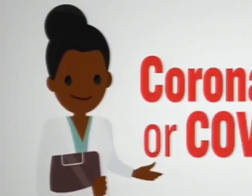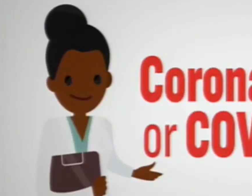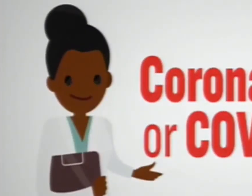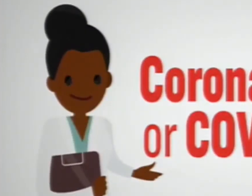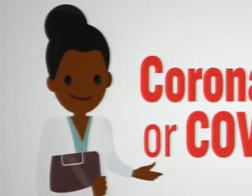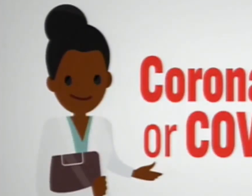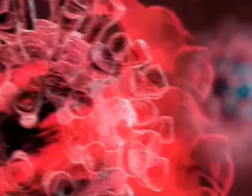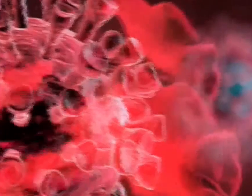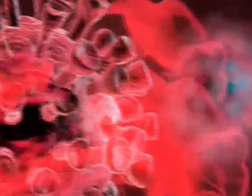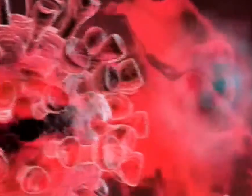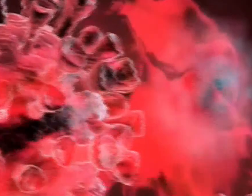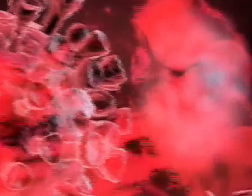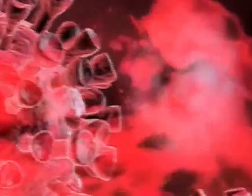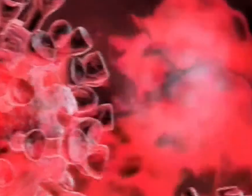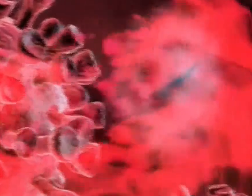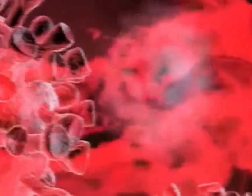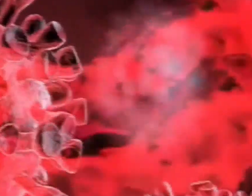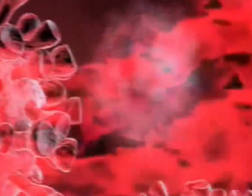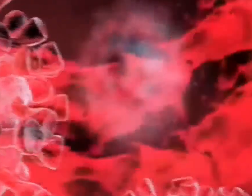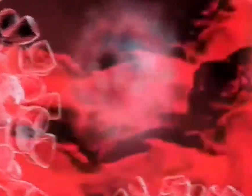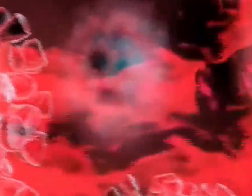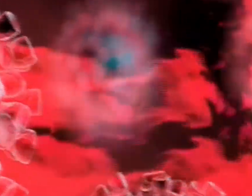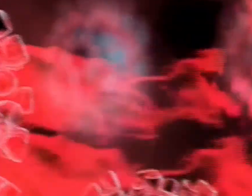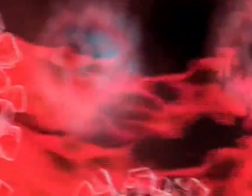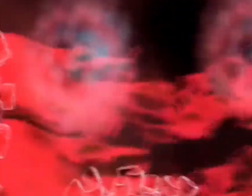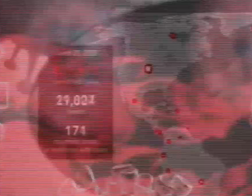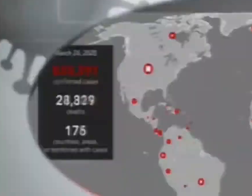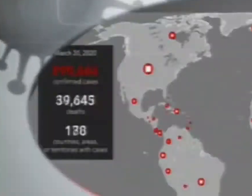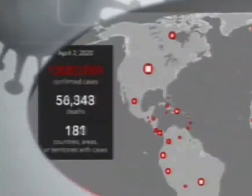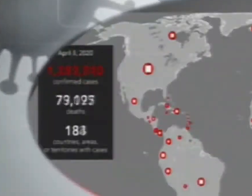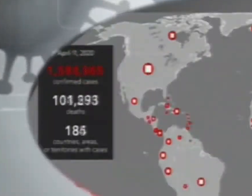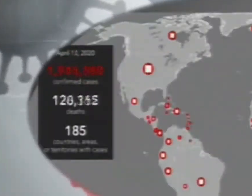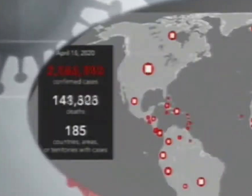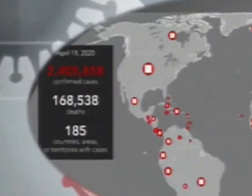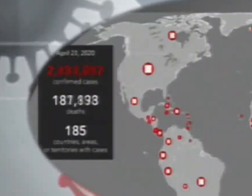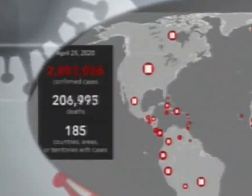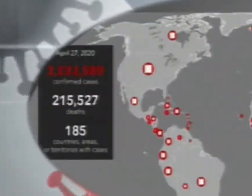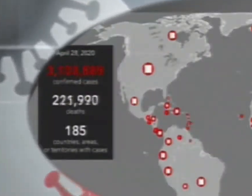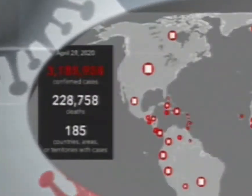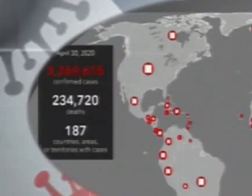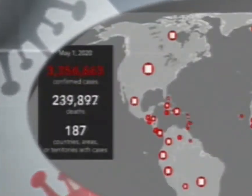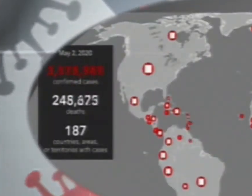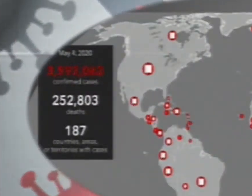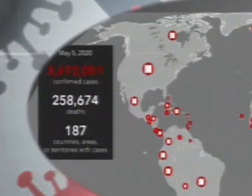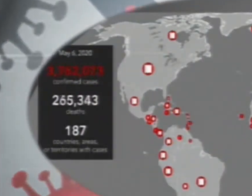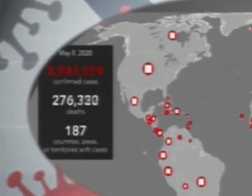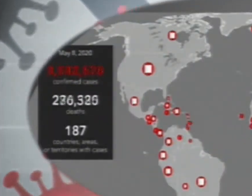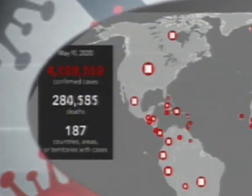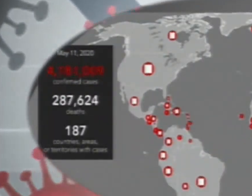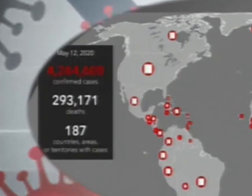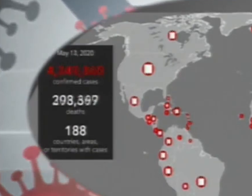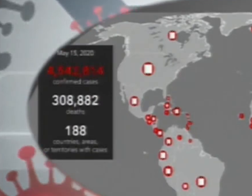कोविड-19 यानी कोरोना वायरस देश एवं संपूर्ण विश्व में व्याप्त विषाणु जन्य